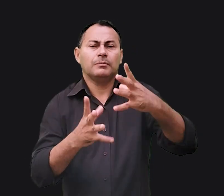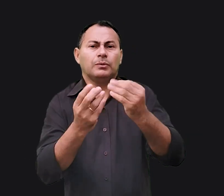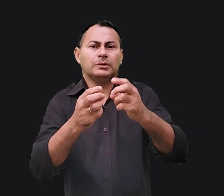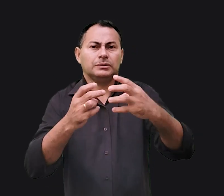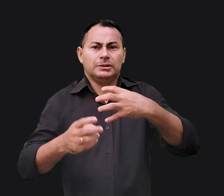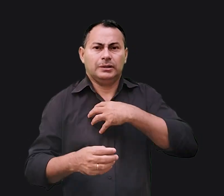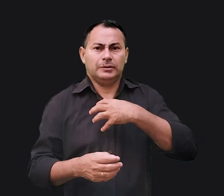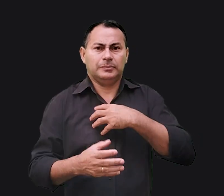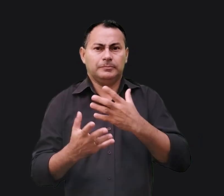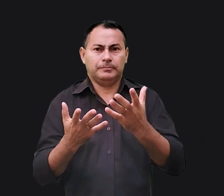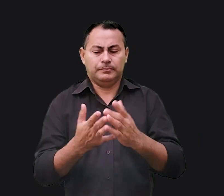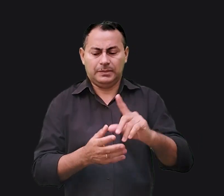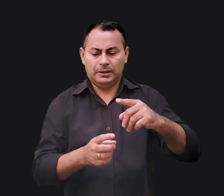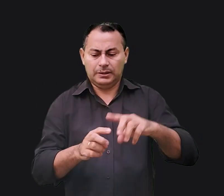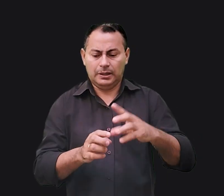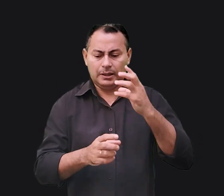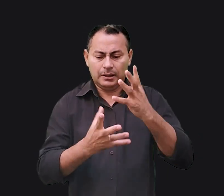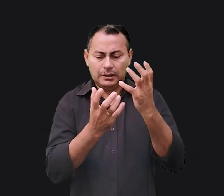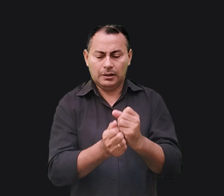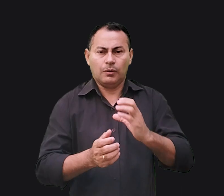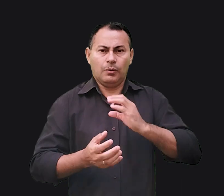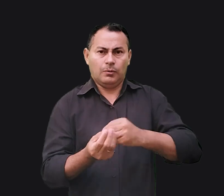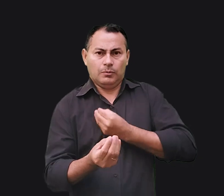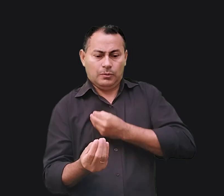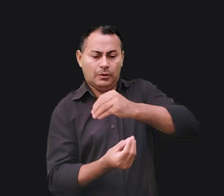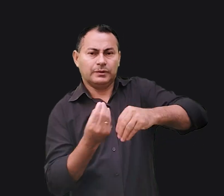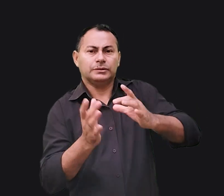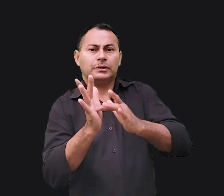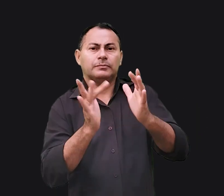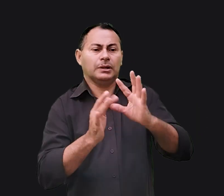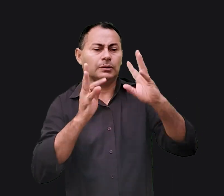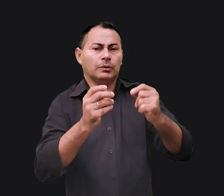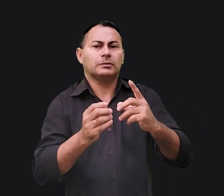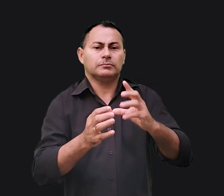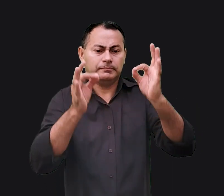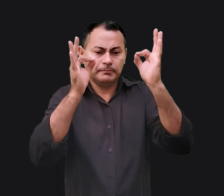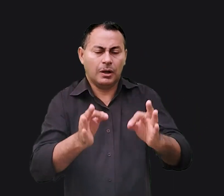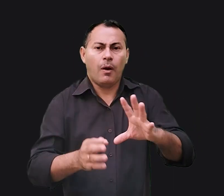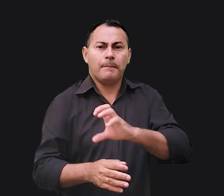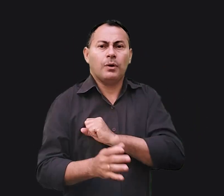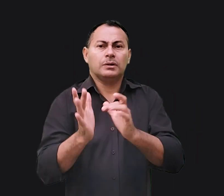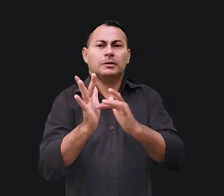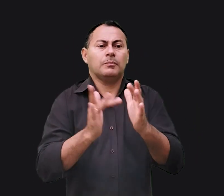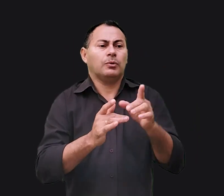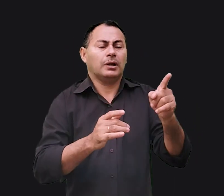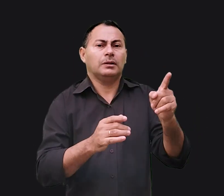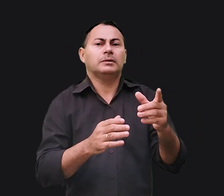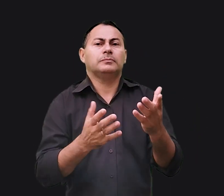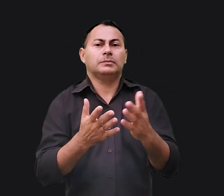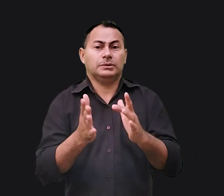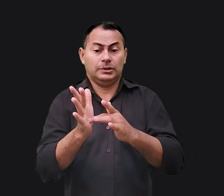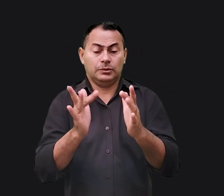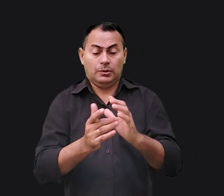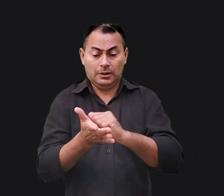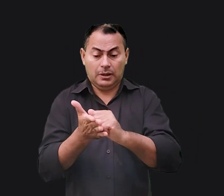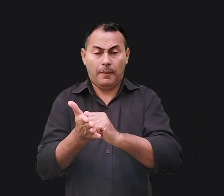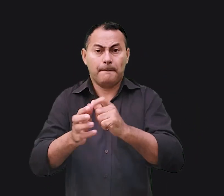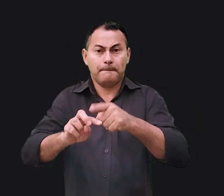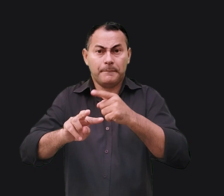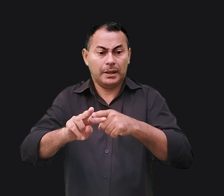muitas maneiras. Depois de terem essa convivência com Jesus, todos tinham convicção do amor de Jesus por eles. Quando Jesus lavou os pés